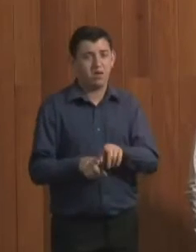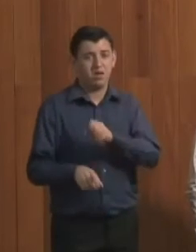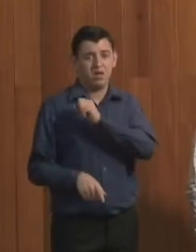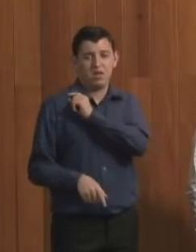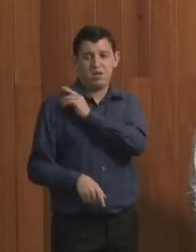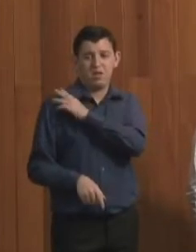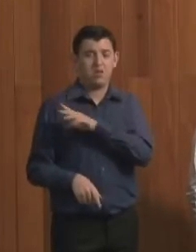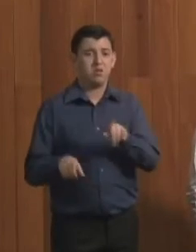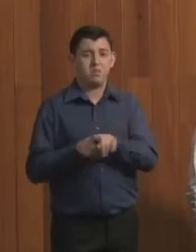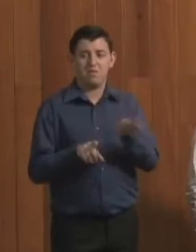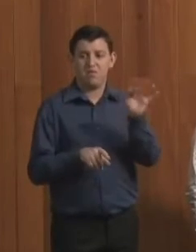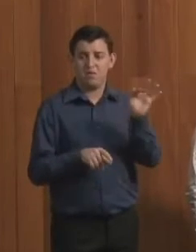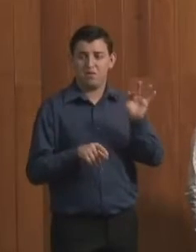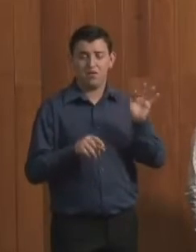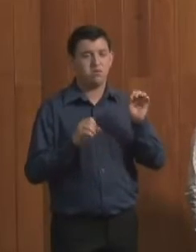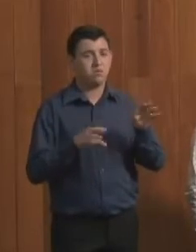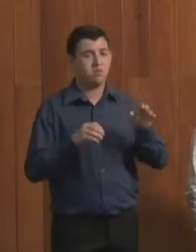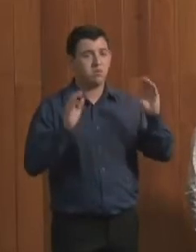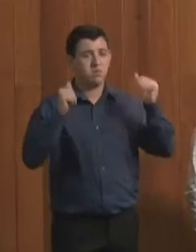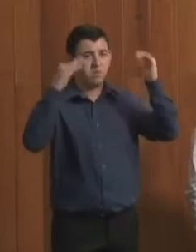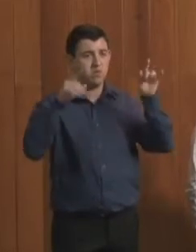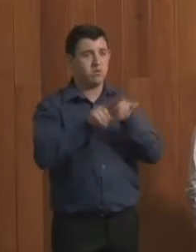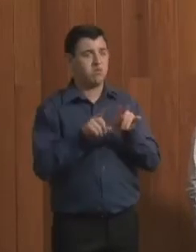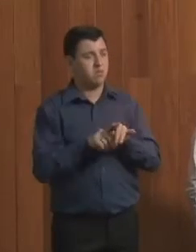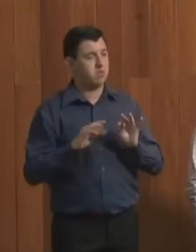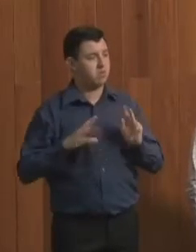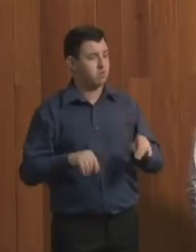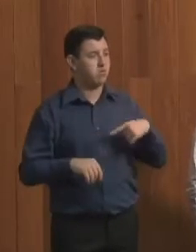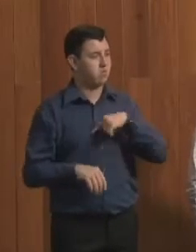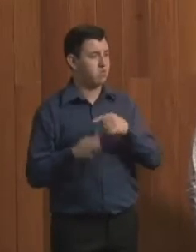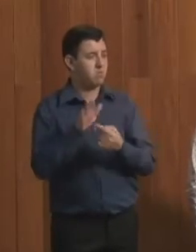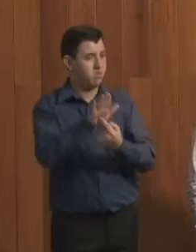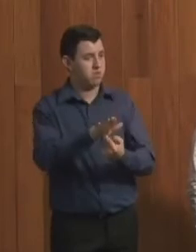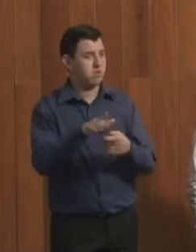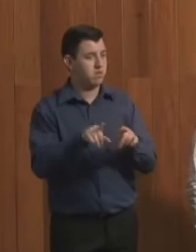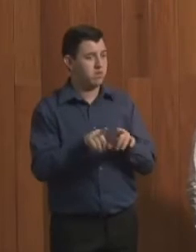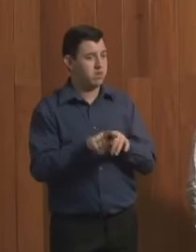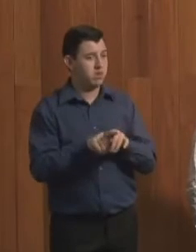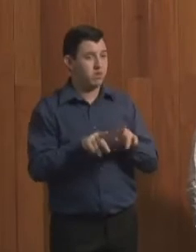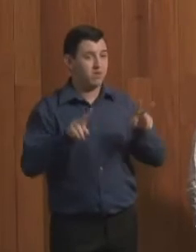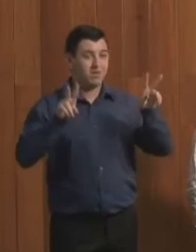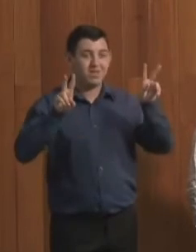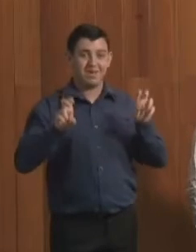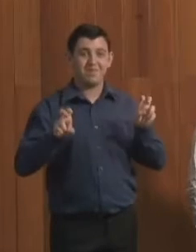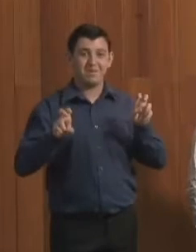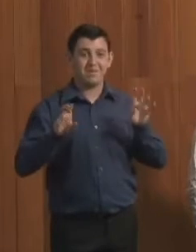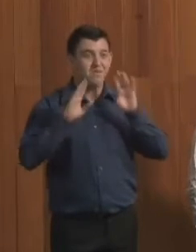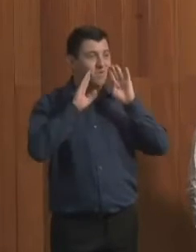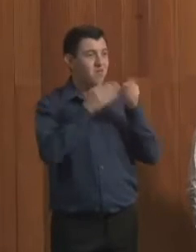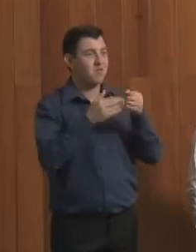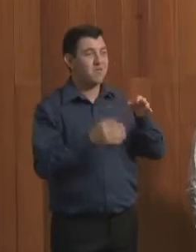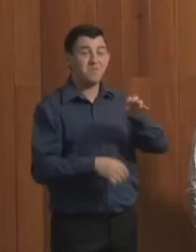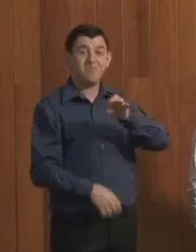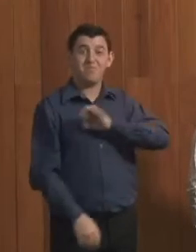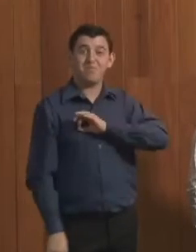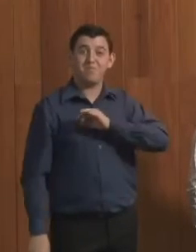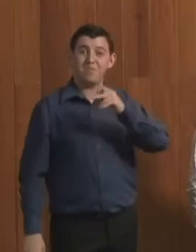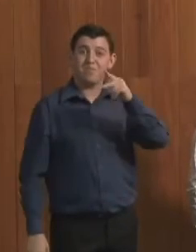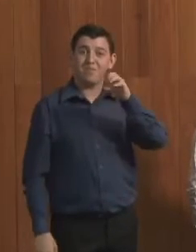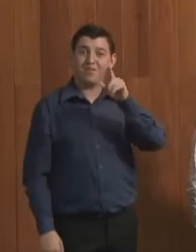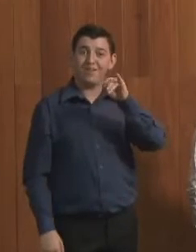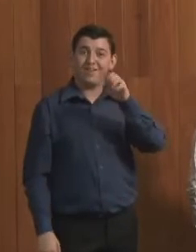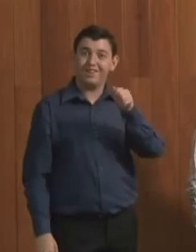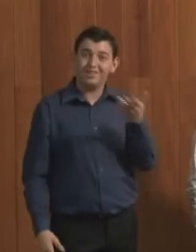Superior, porque, e, sobretudo, a gente destacou muito a questão da polícia, né, porque são